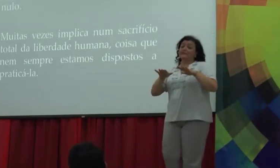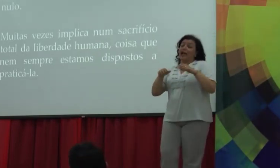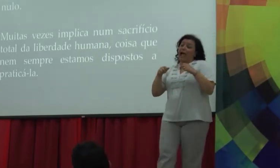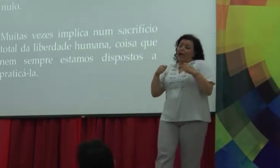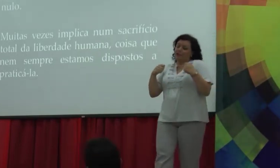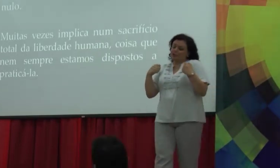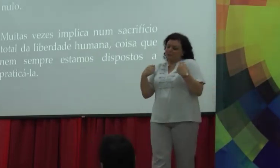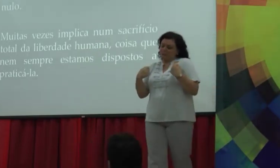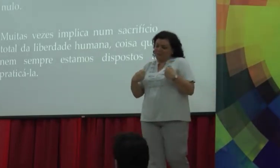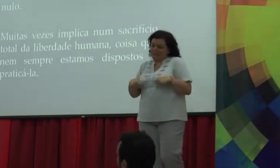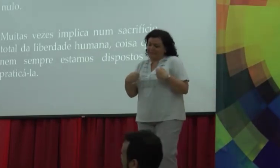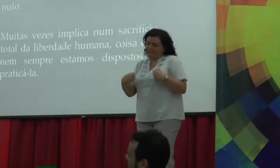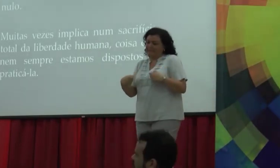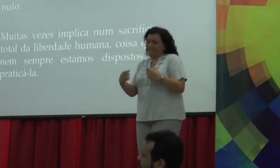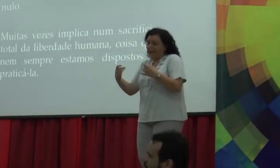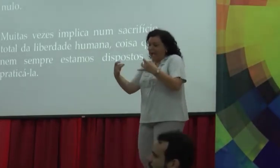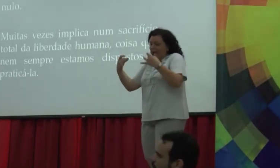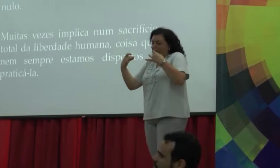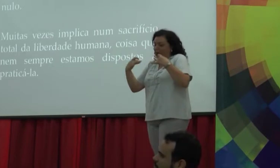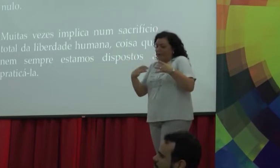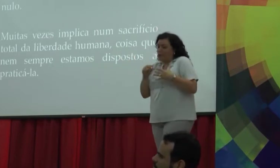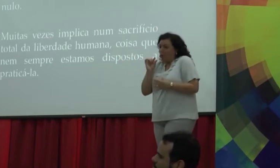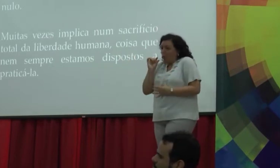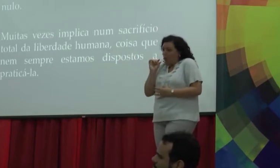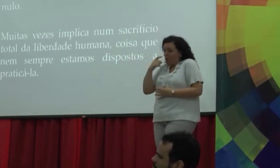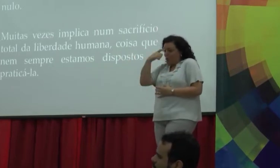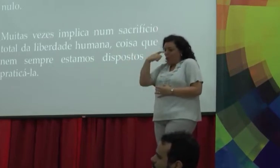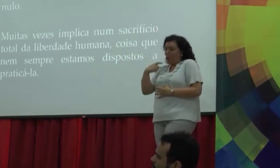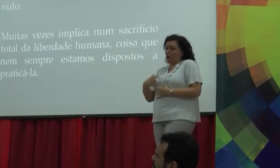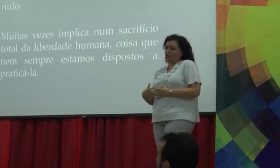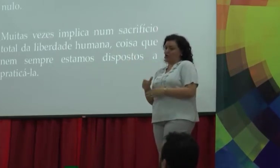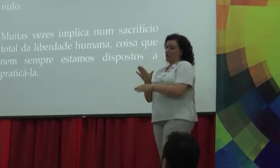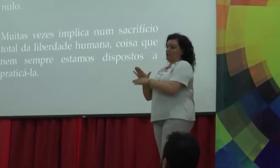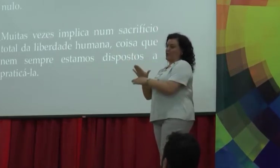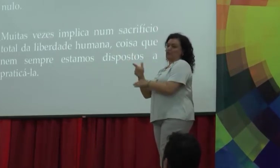Às vezes, nós precisamos